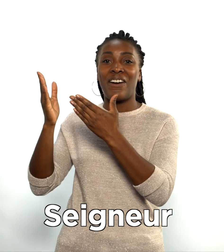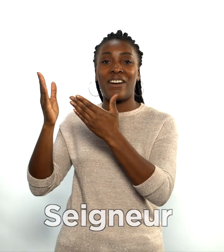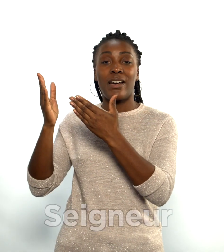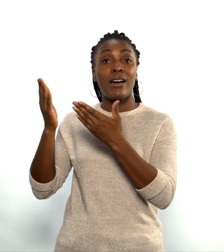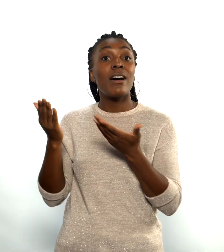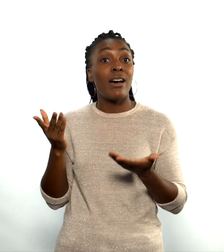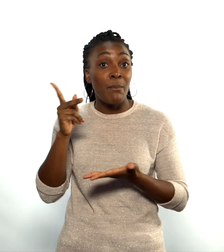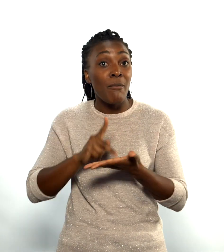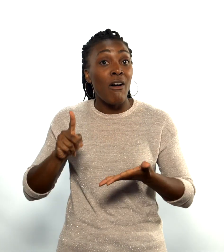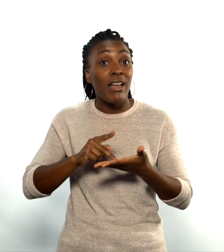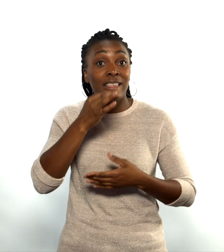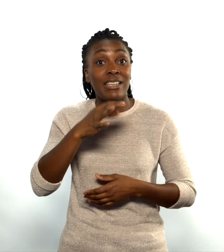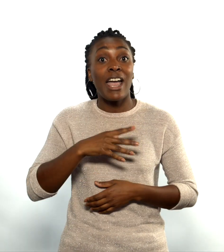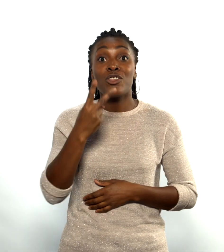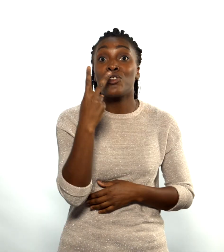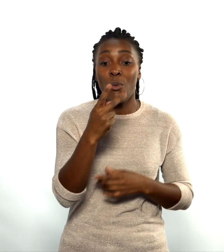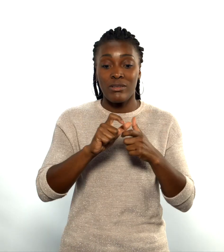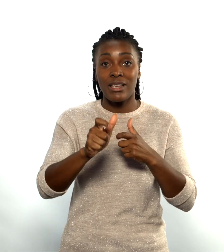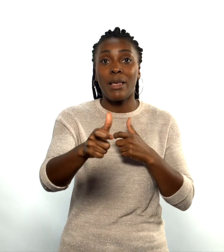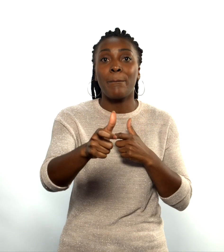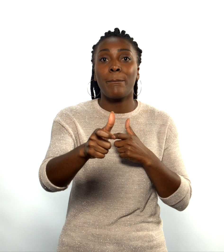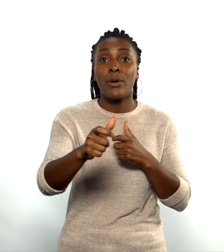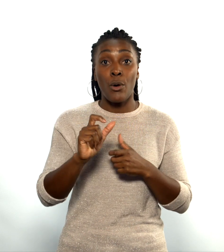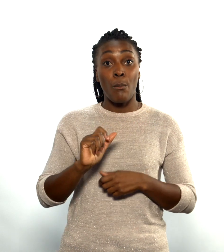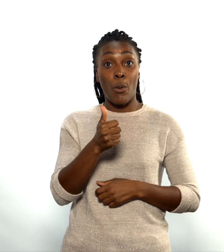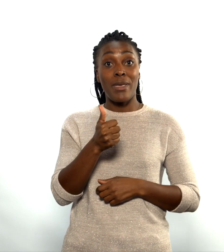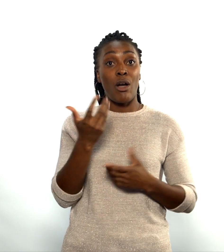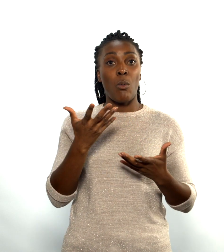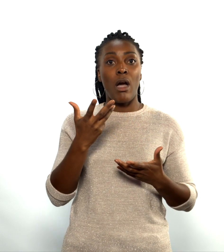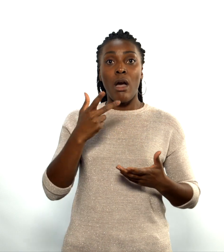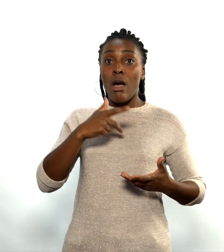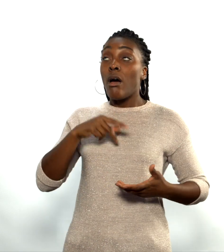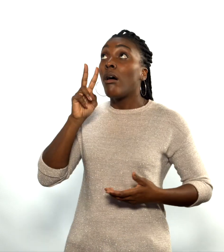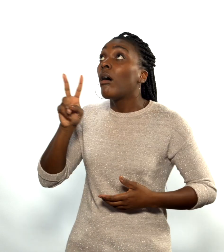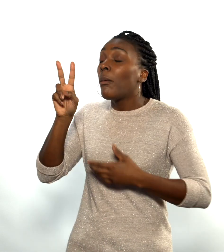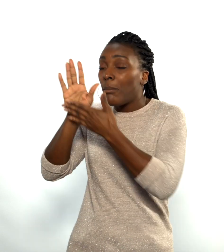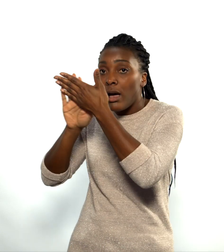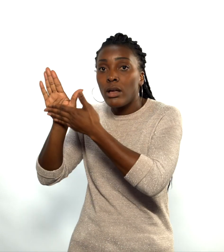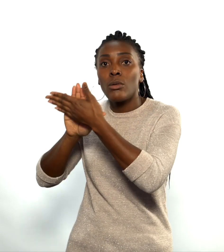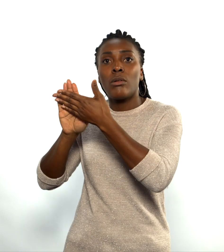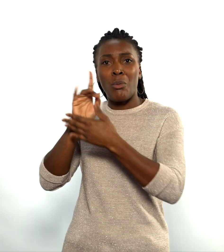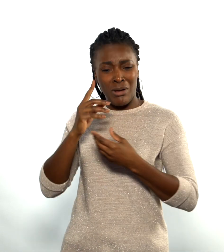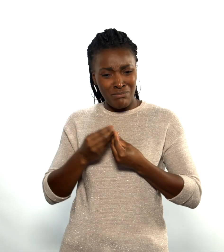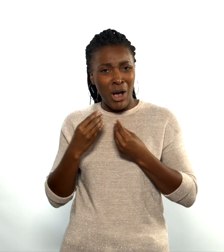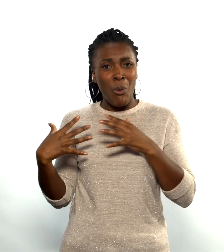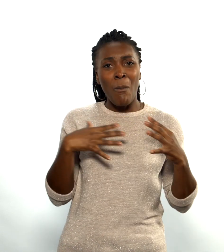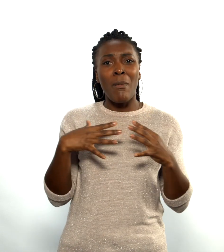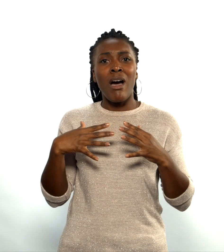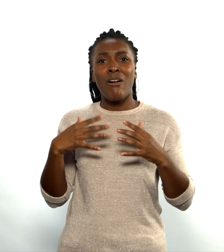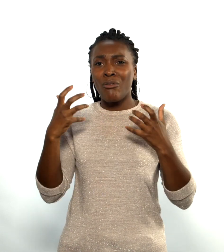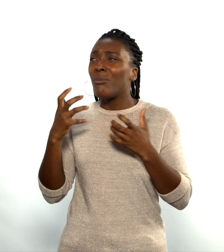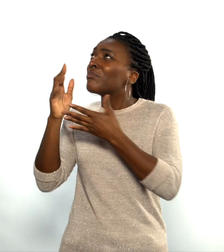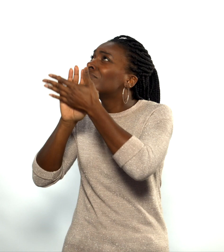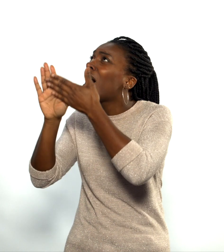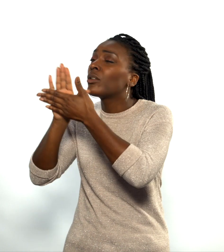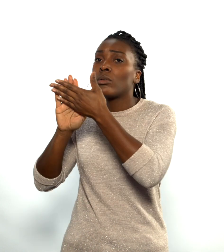Paul, alors, il évoque deux étapes. La première est la repentance. Il est malheureux des combats qu'il subit. Il préfère